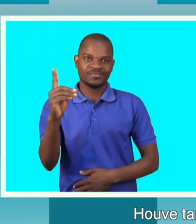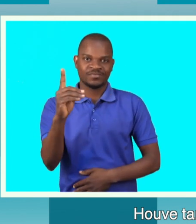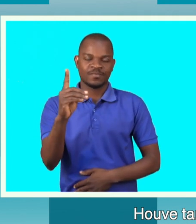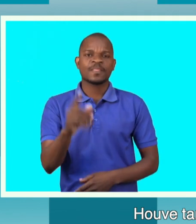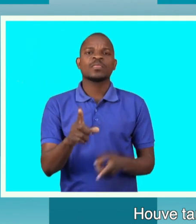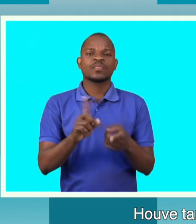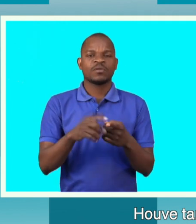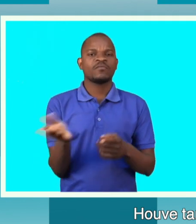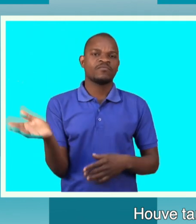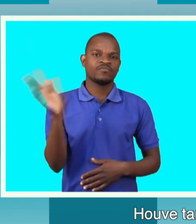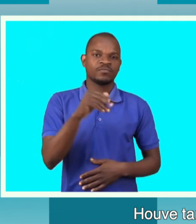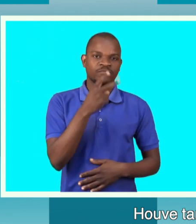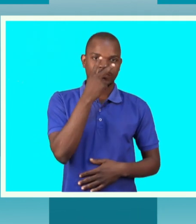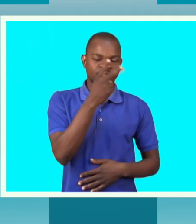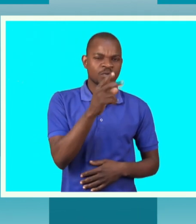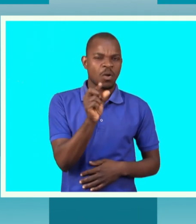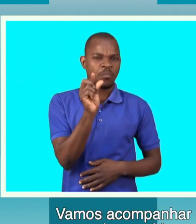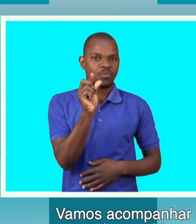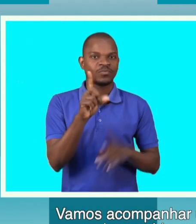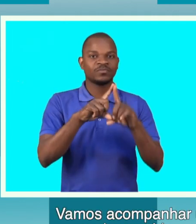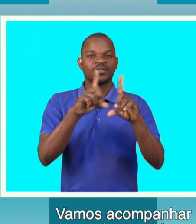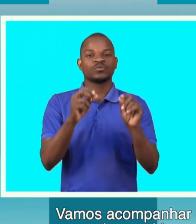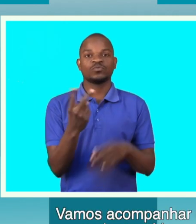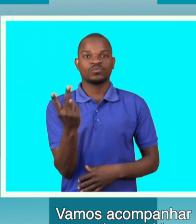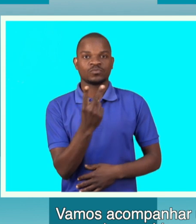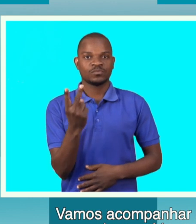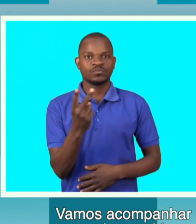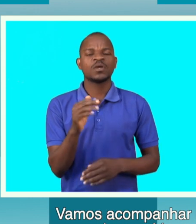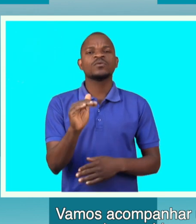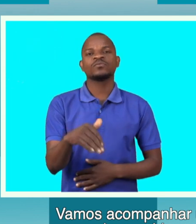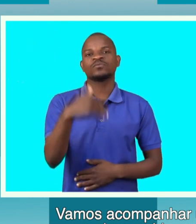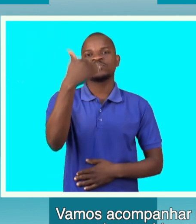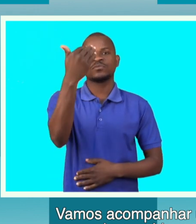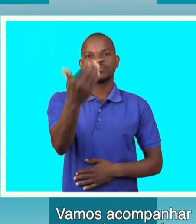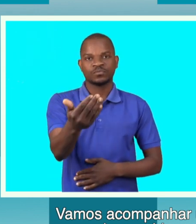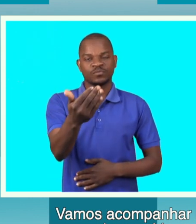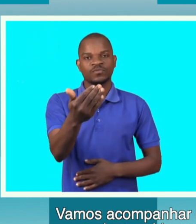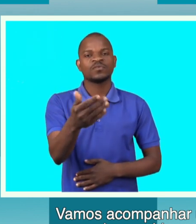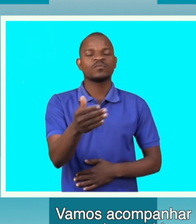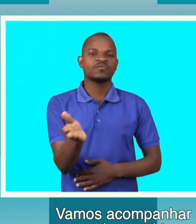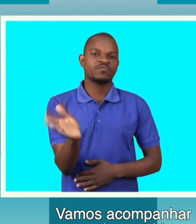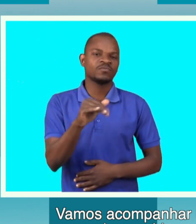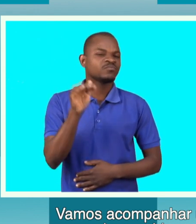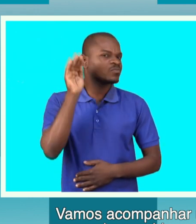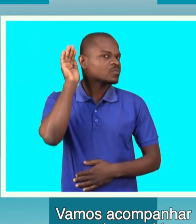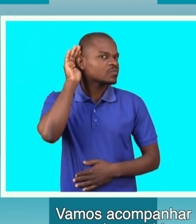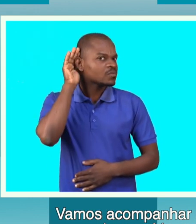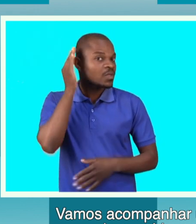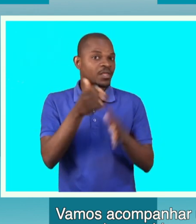deficiência físico-motora, onde vamos acompanhar um trecho das duas modalidades. De seguida, vamos